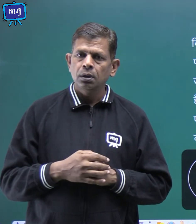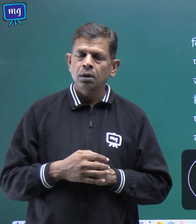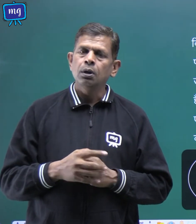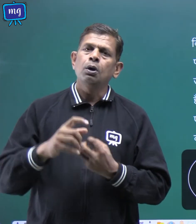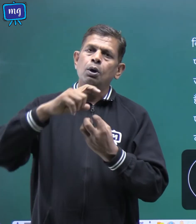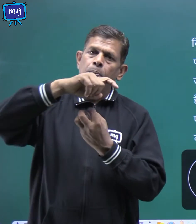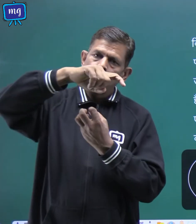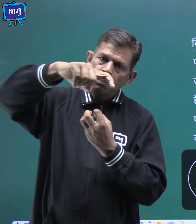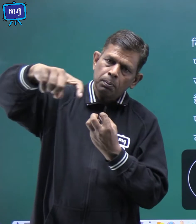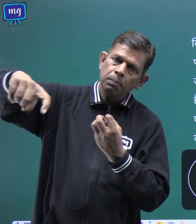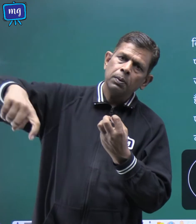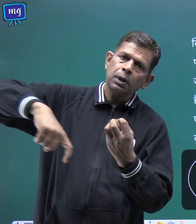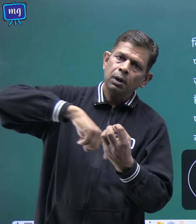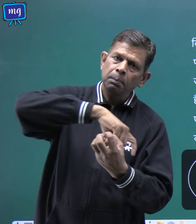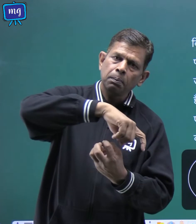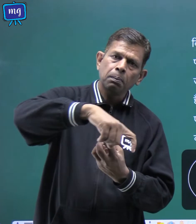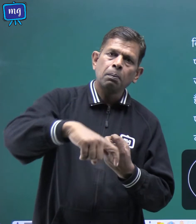परिक्रमा पूरी करने में